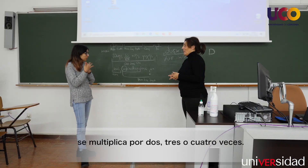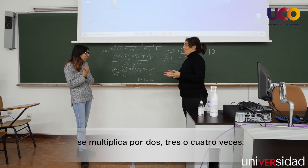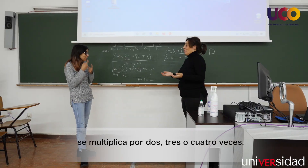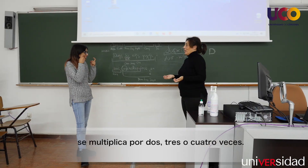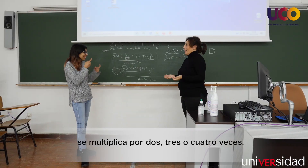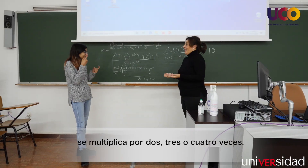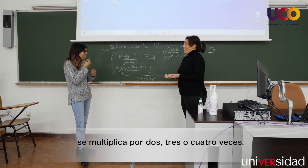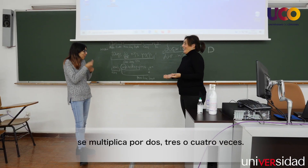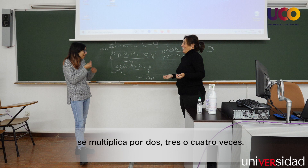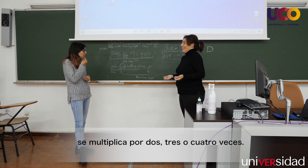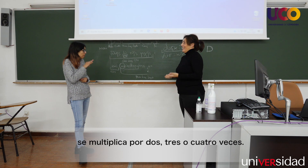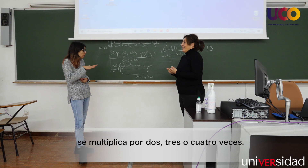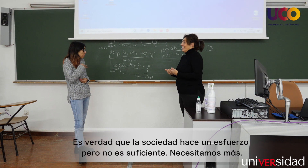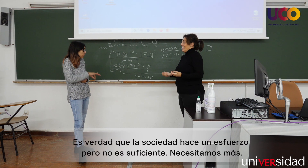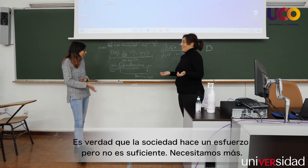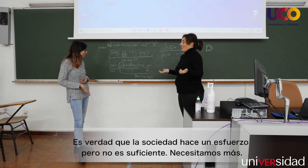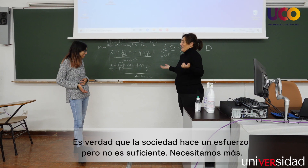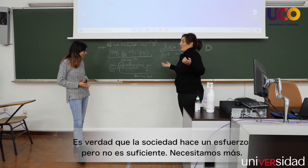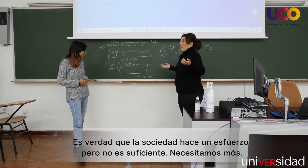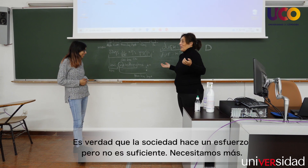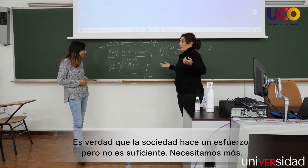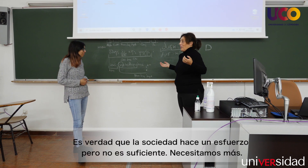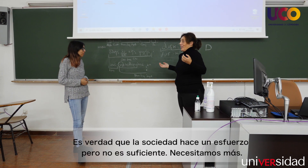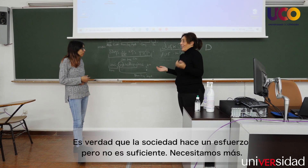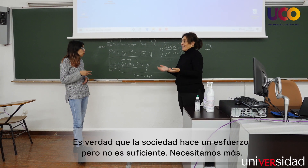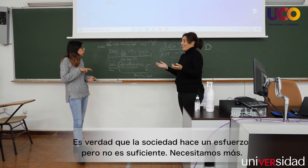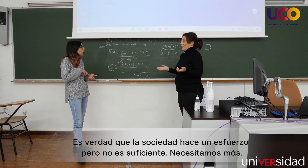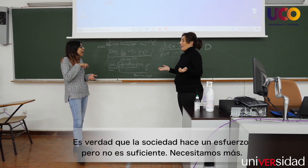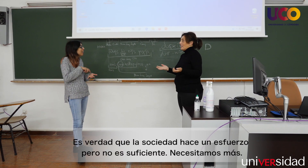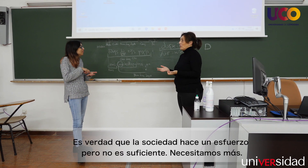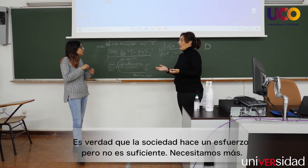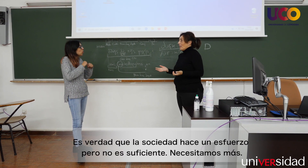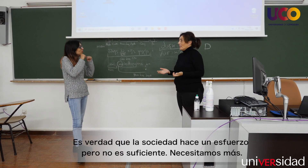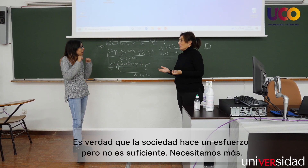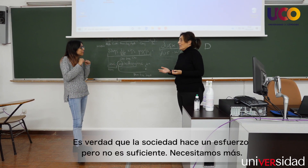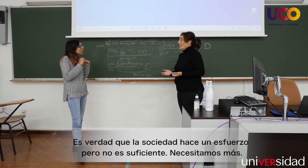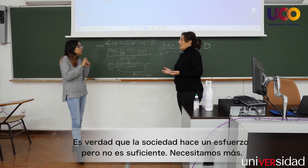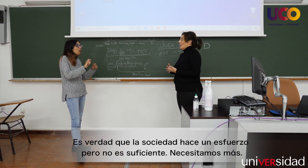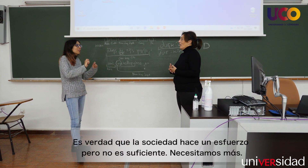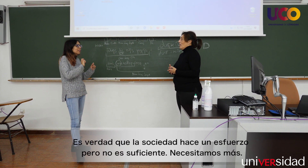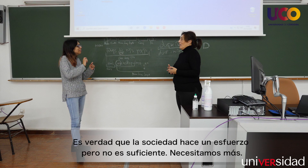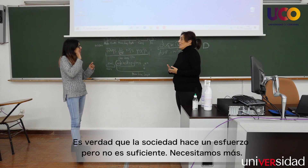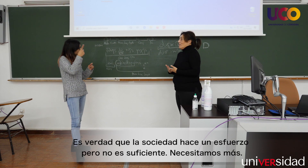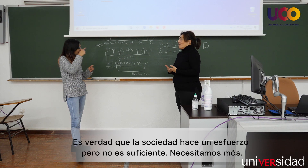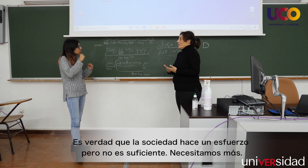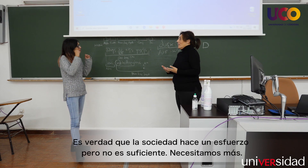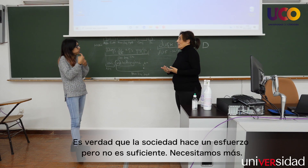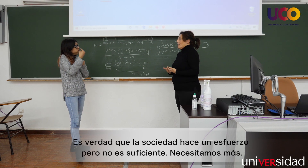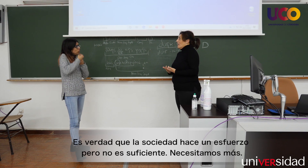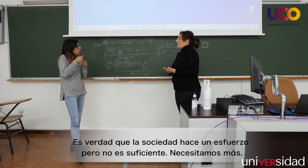por 2, 3 y 4 veces. Es verdad que la sociedad hace un esfuerzo, pero no es suficiente. Necesitamos